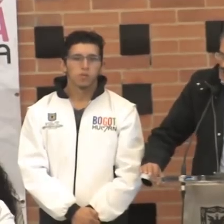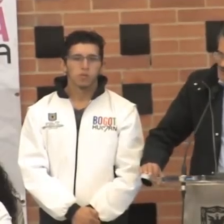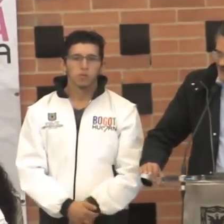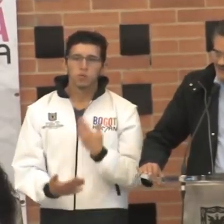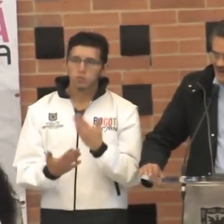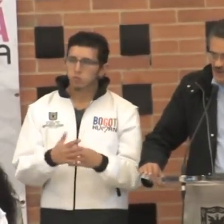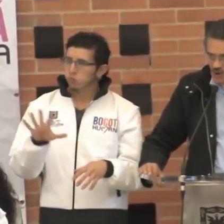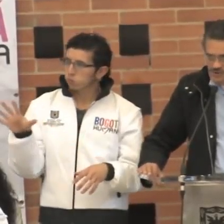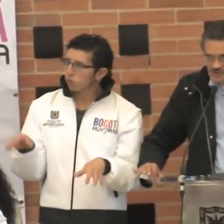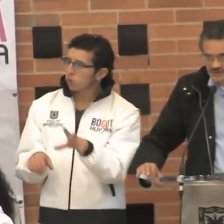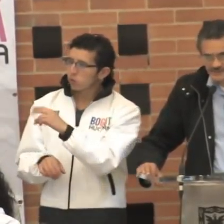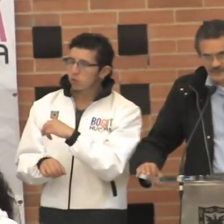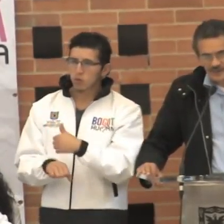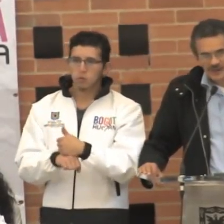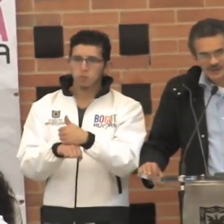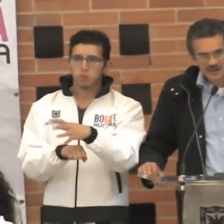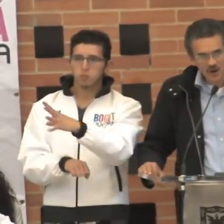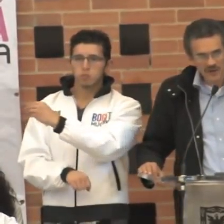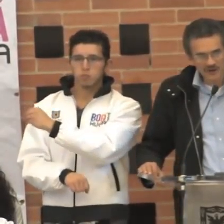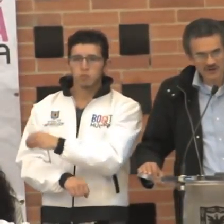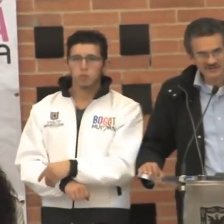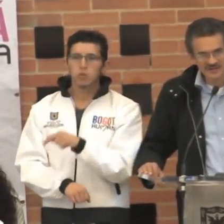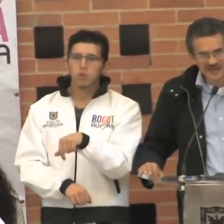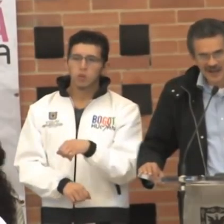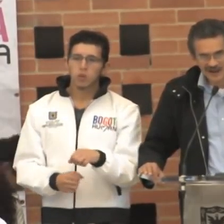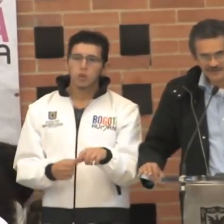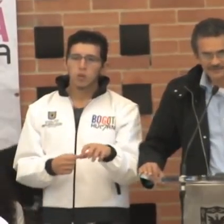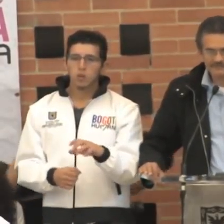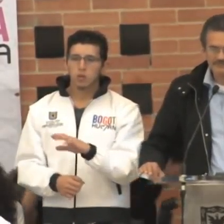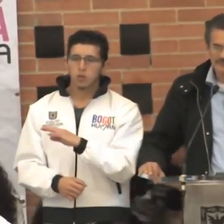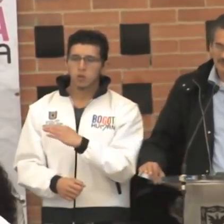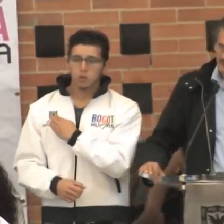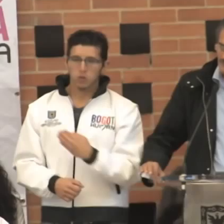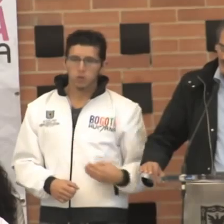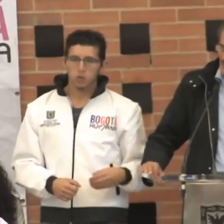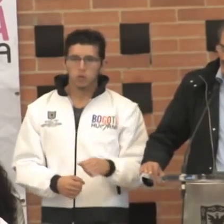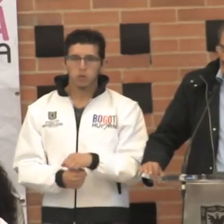Saludo a los secretarios del gobierno distrital